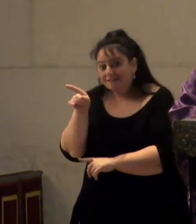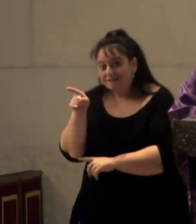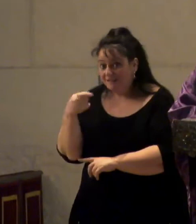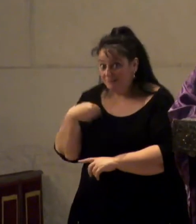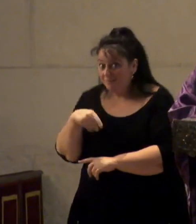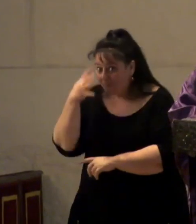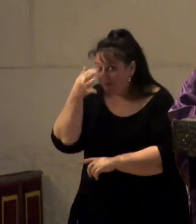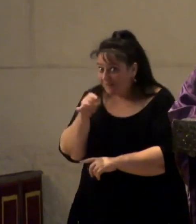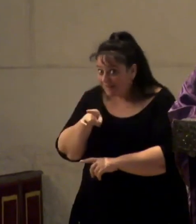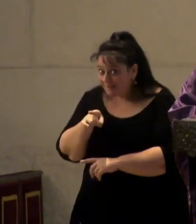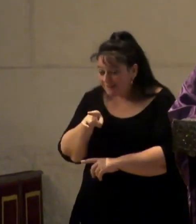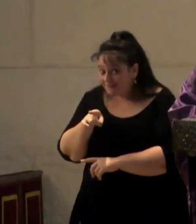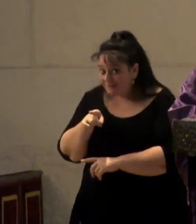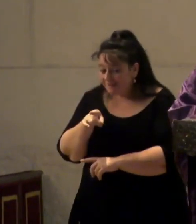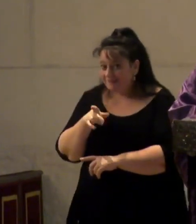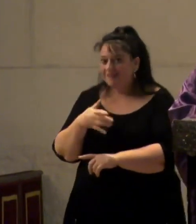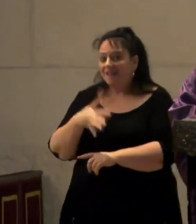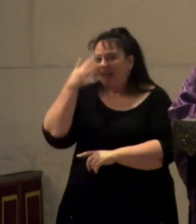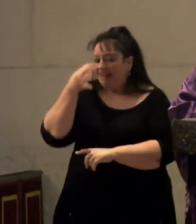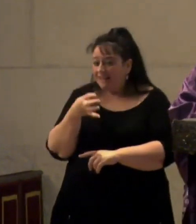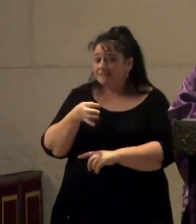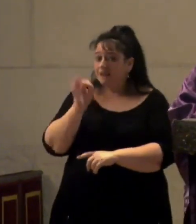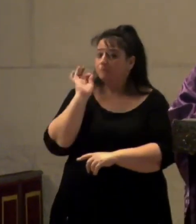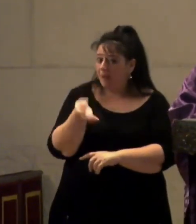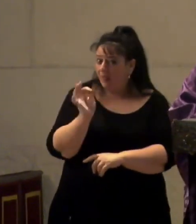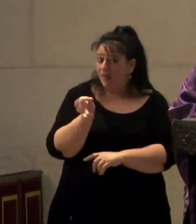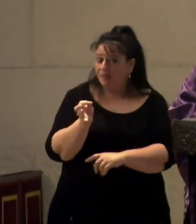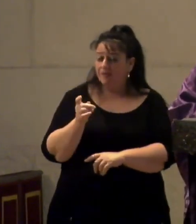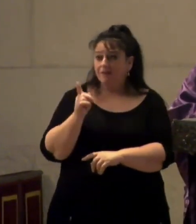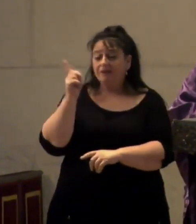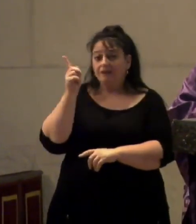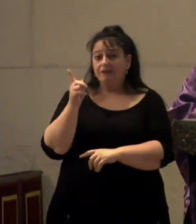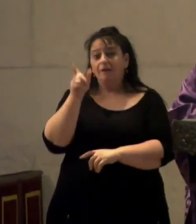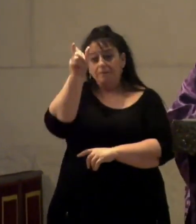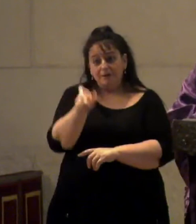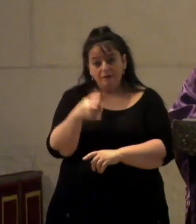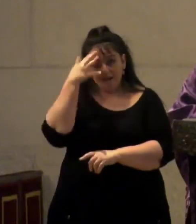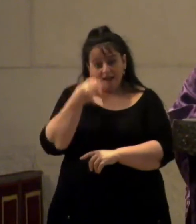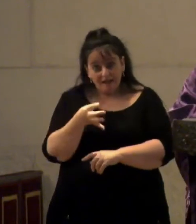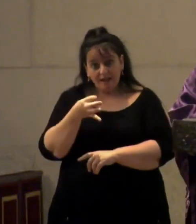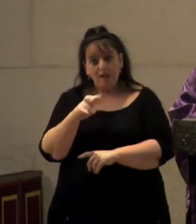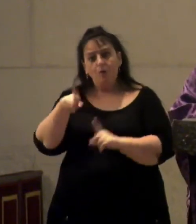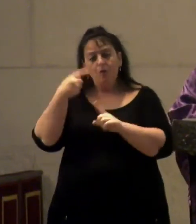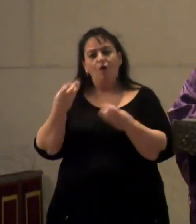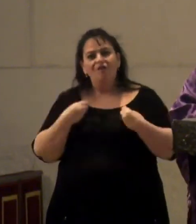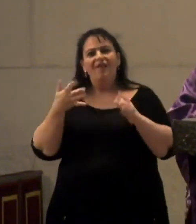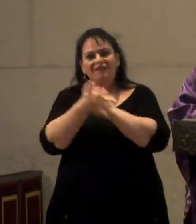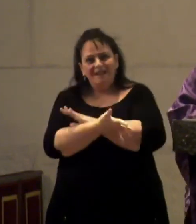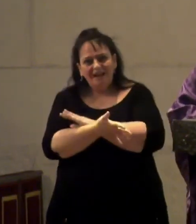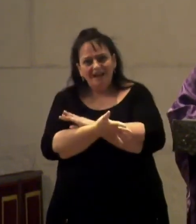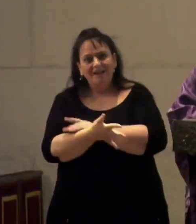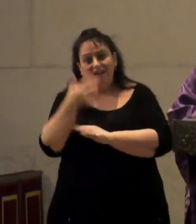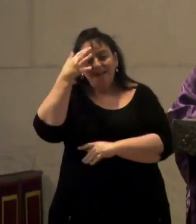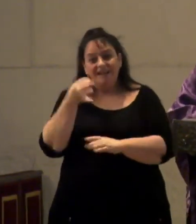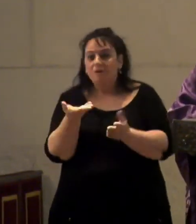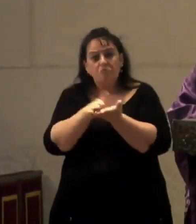¿Crees esto? ¿Crees que verdaderamente el que cree ve la vida eterna? ¿Que el que cree no